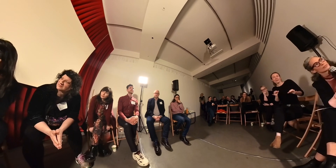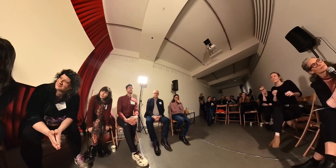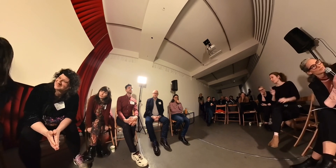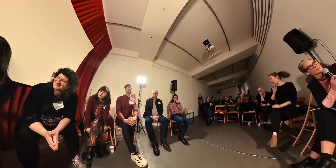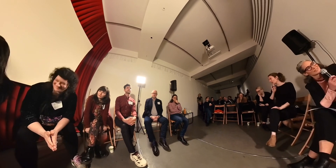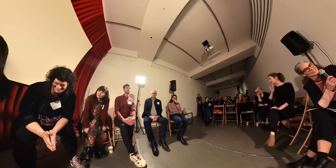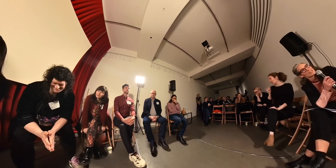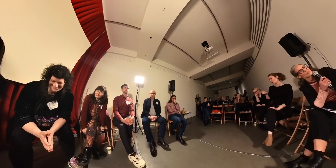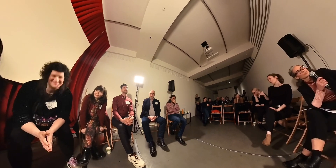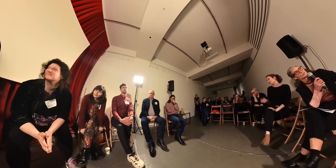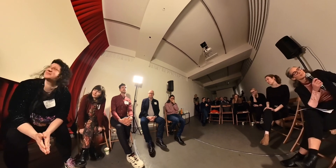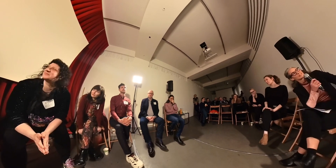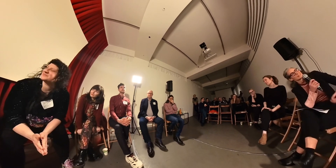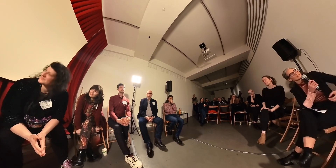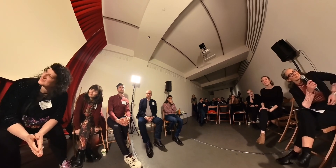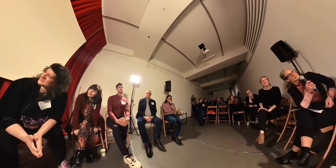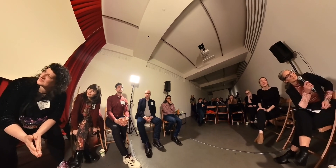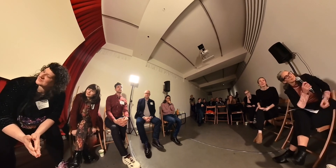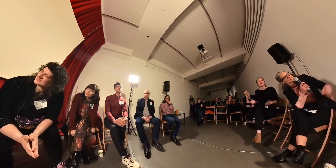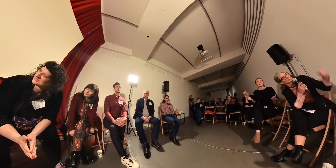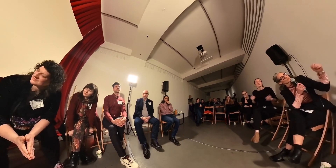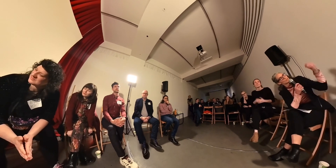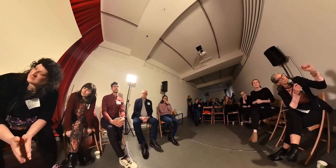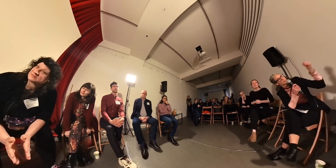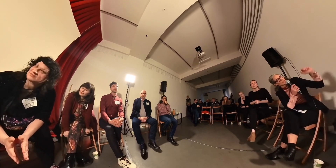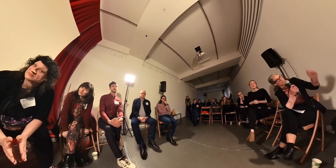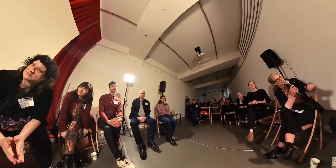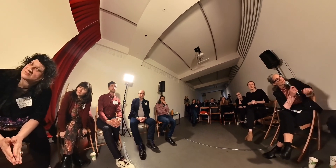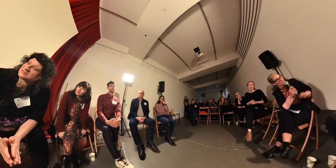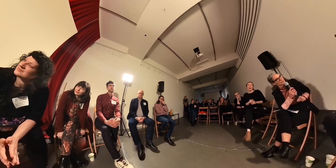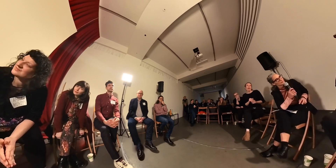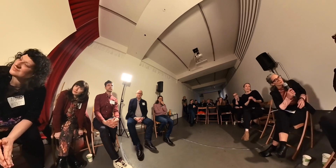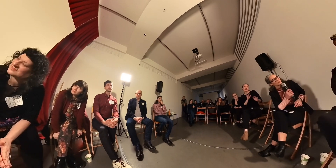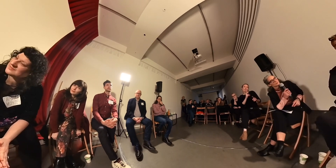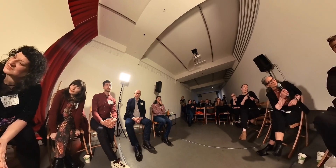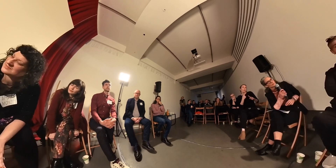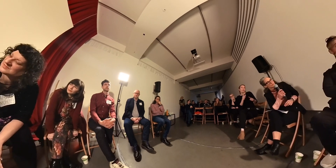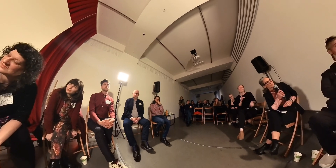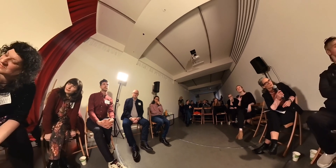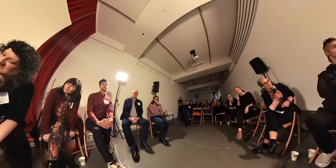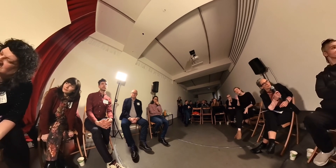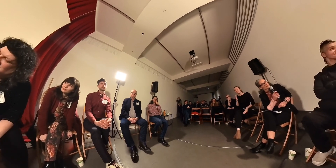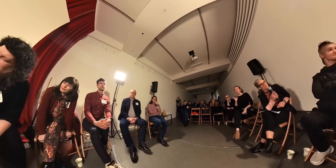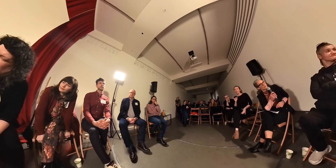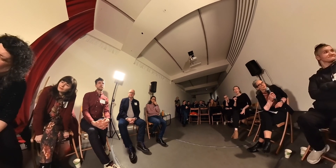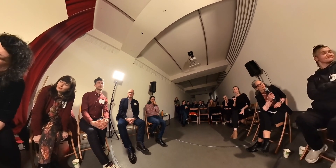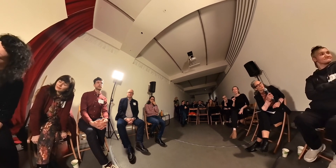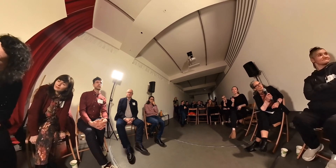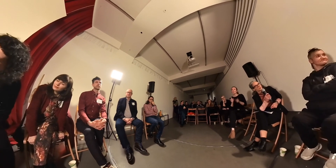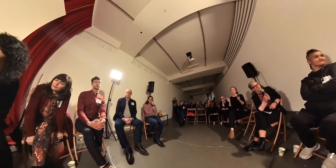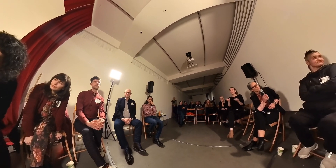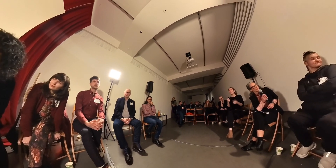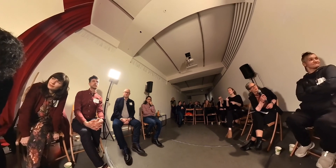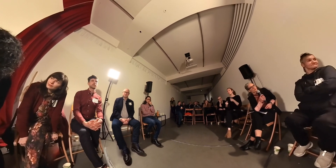Asi jo. Ne, vlastně takhle. Do jisté míry. Do jisté míry. To spíše vlastně se